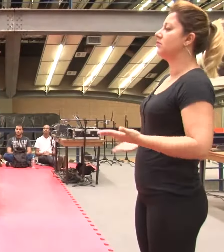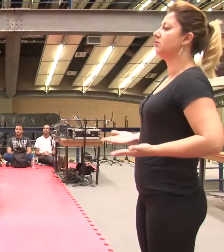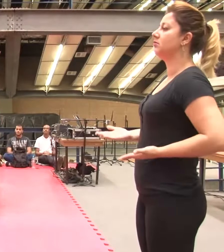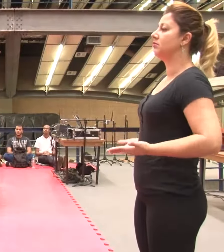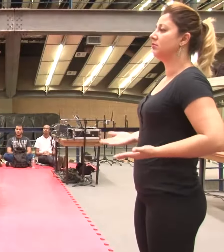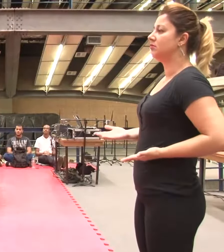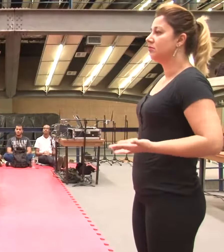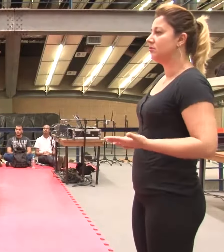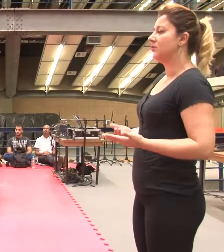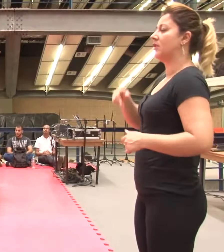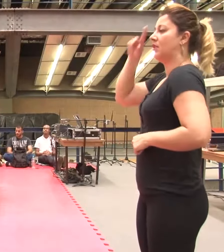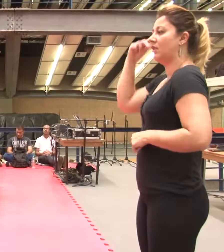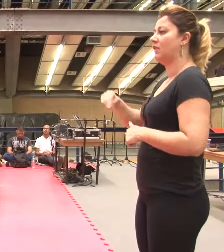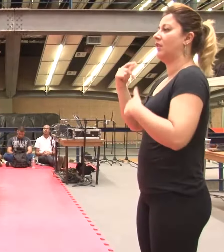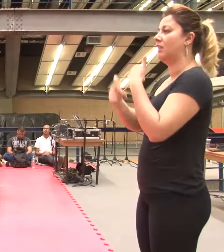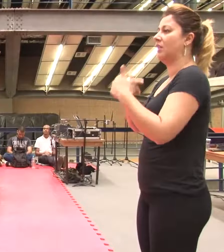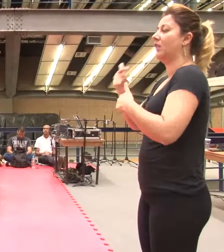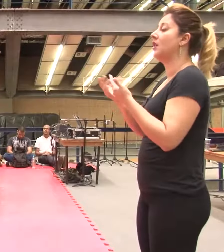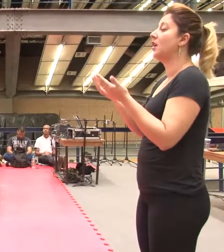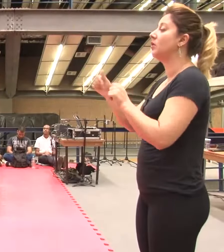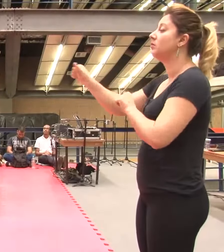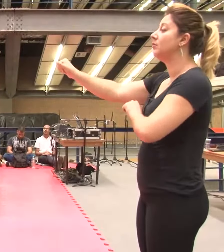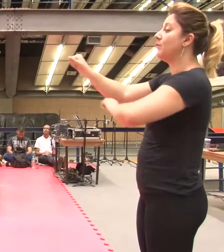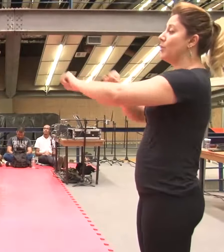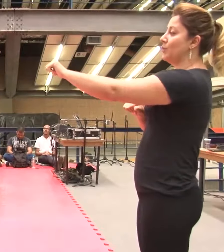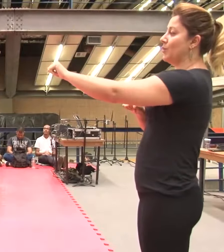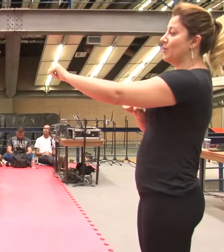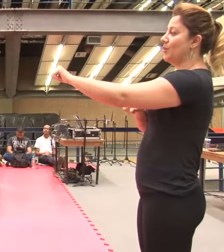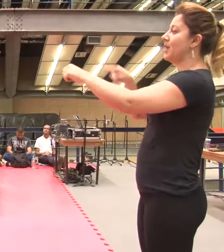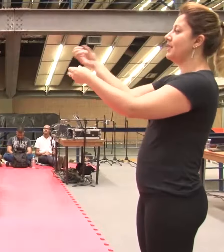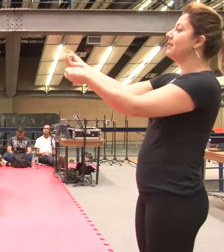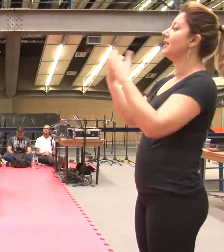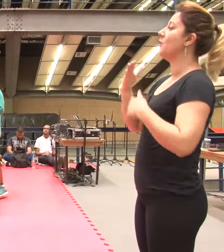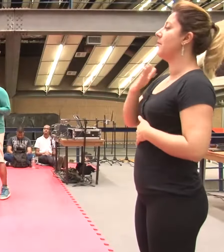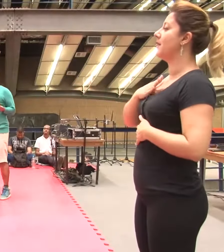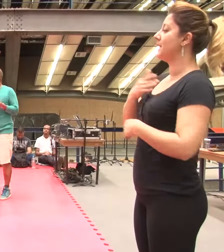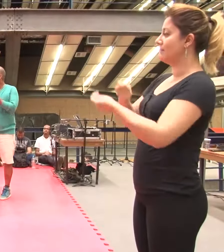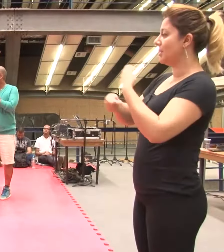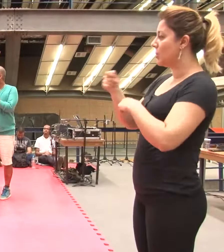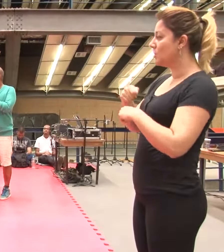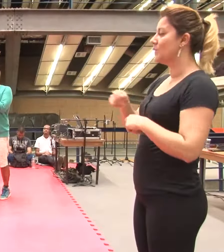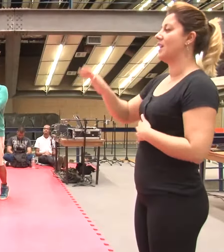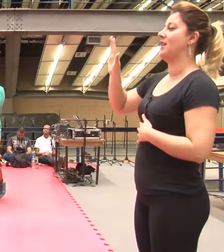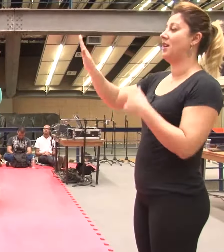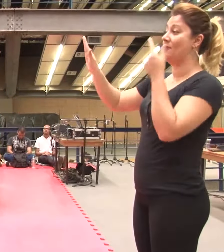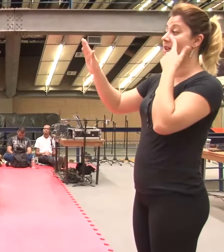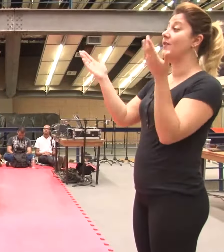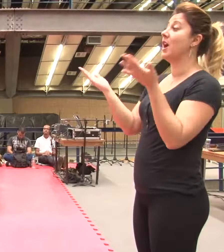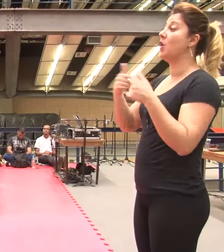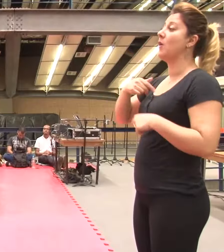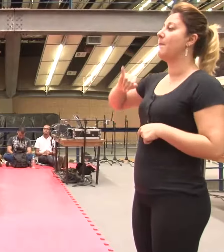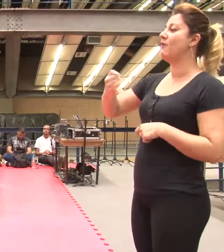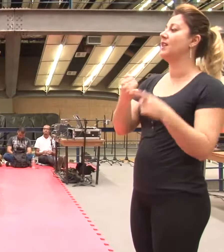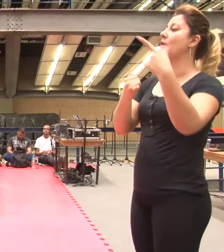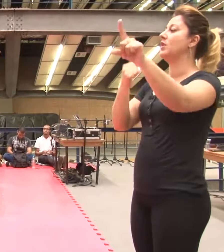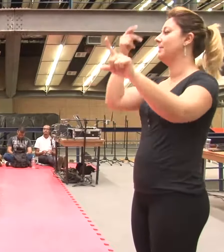ontem eu tomei na cabeça? Então amanhã vai ser o meu dia de bater. A minha hora vai chegar. E aí que está a